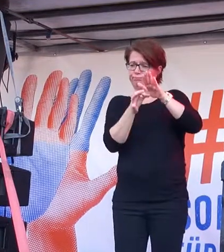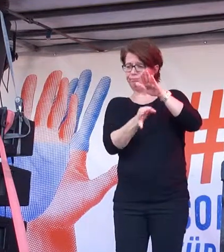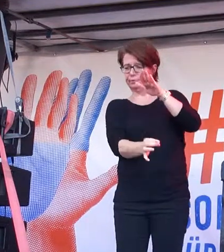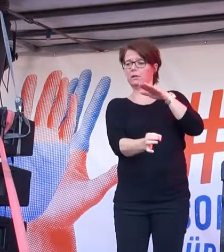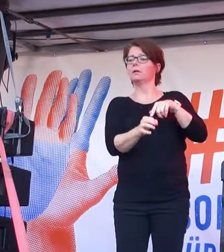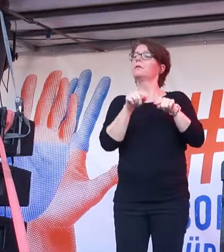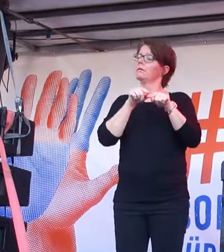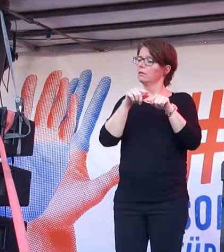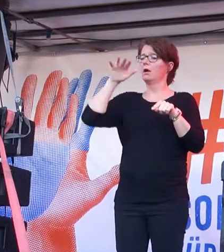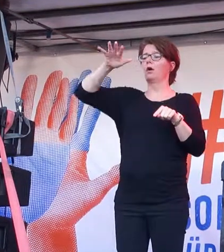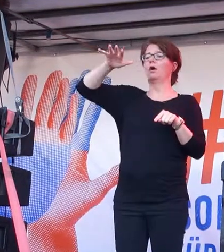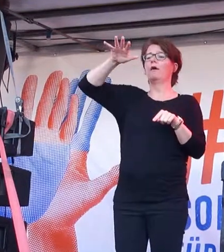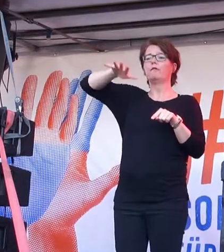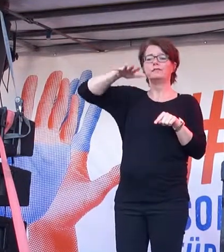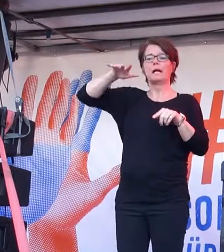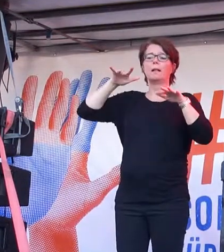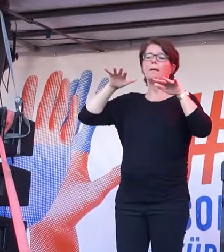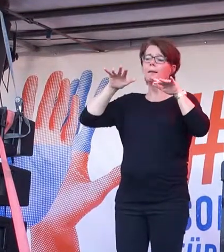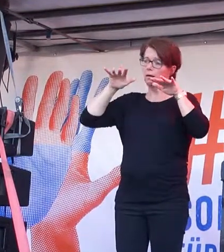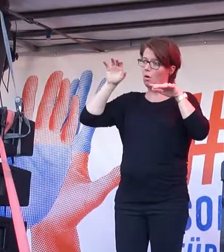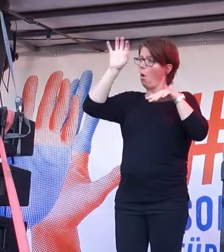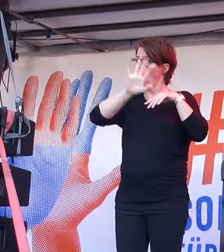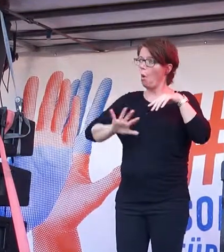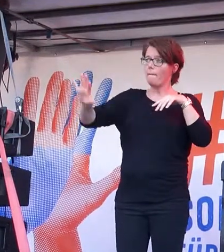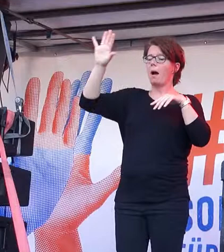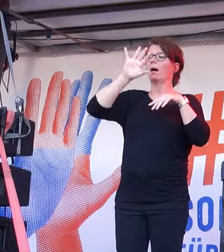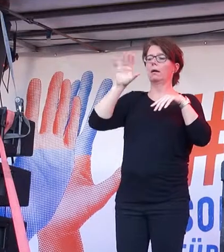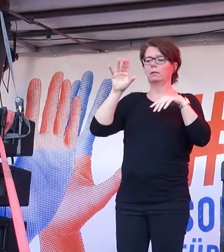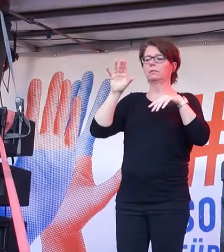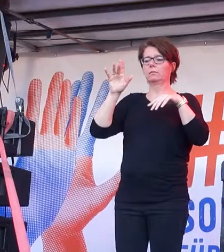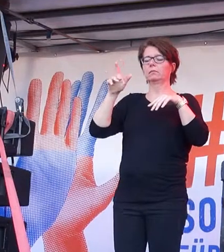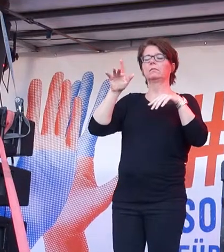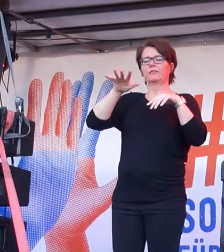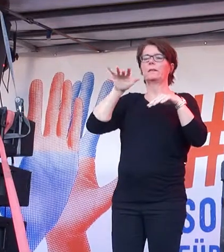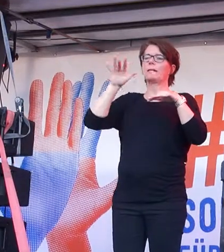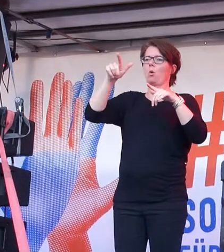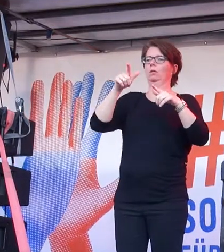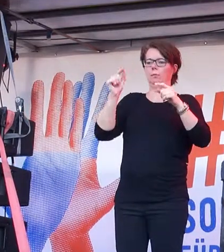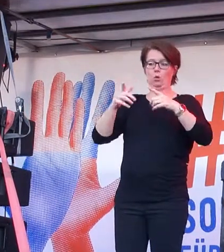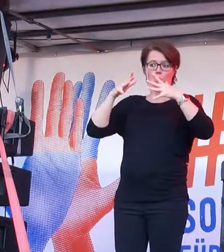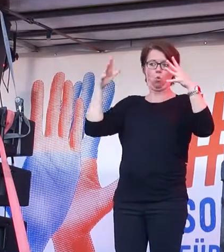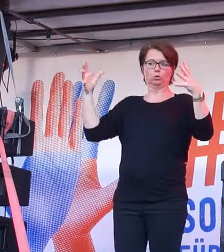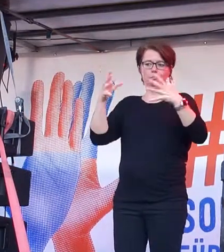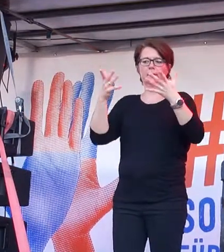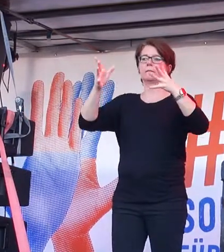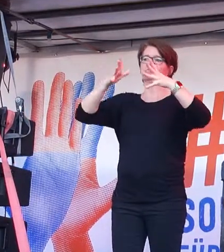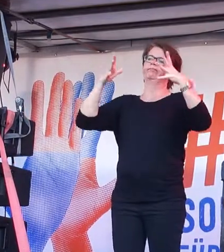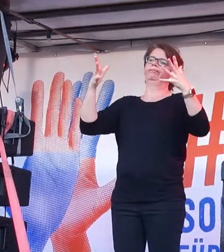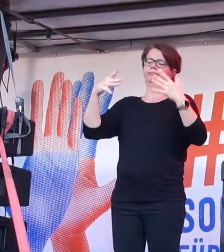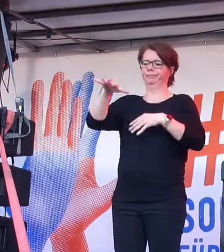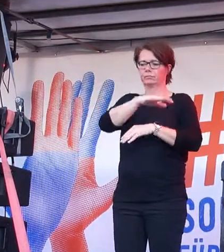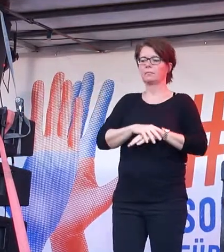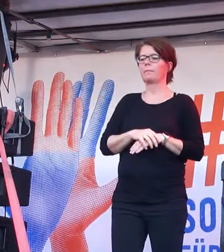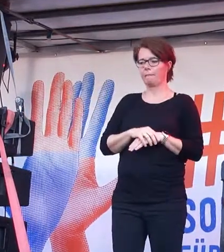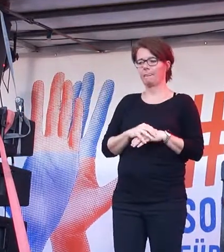in Europa. Und die sind fast 1000 Jahre in Europa und werden immer noch als die Fremden wahrgenommen.